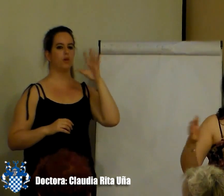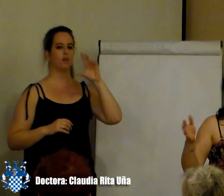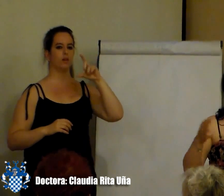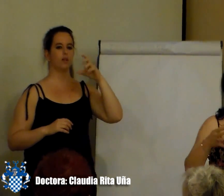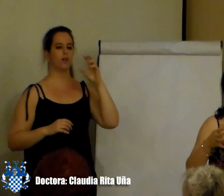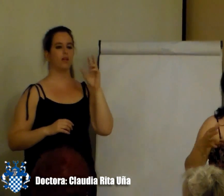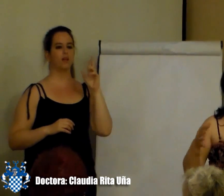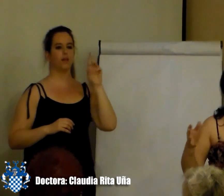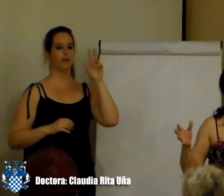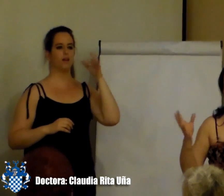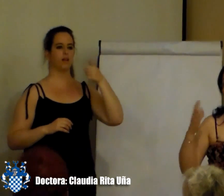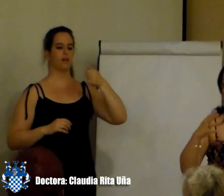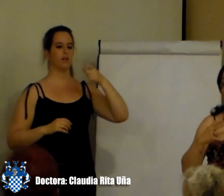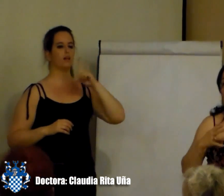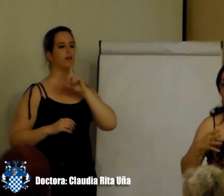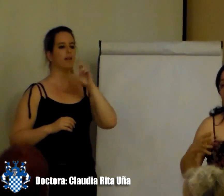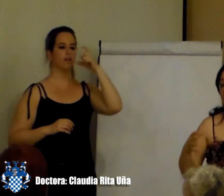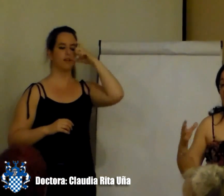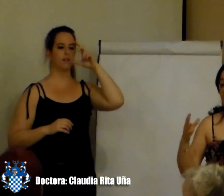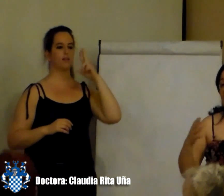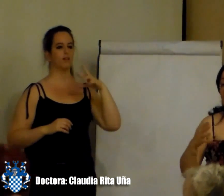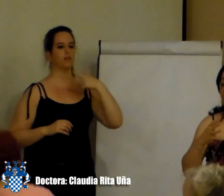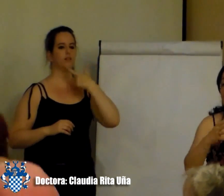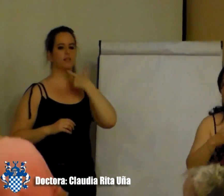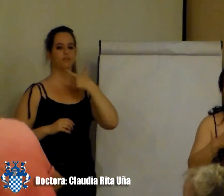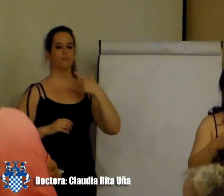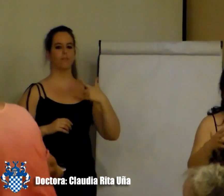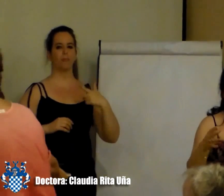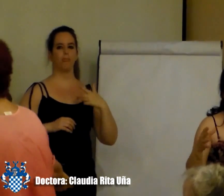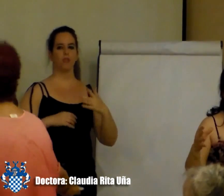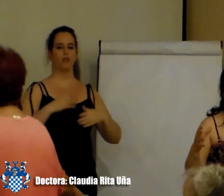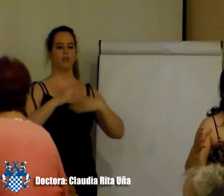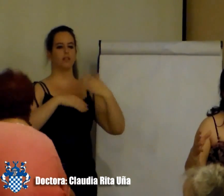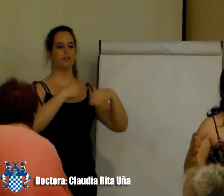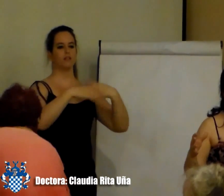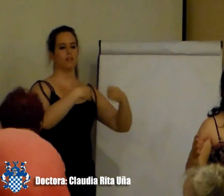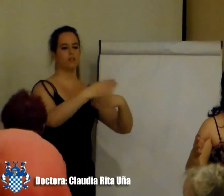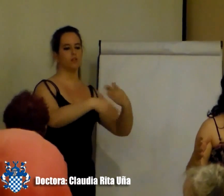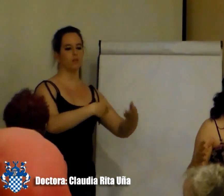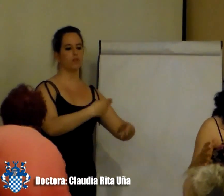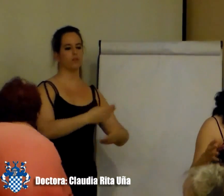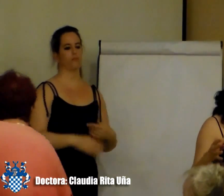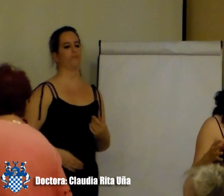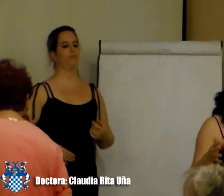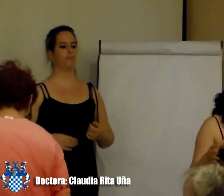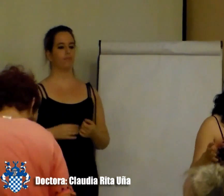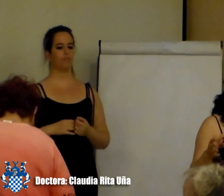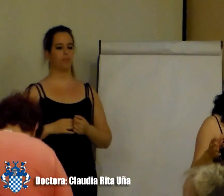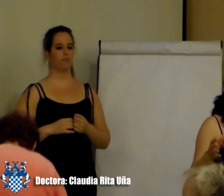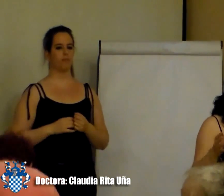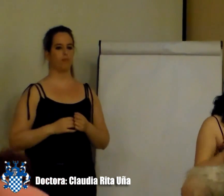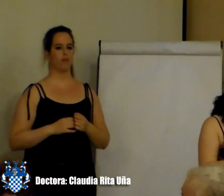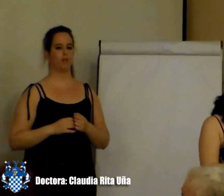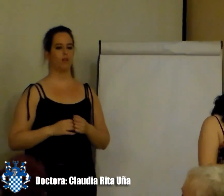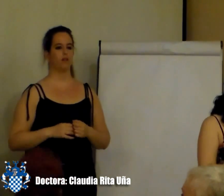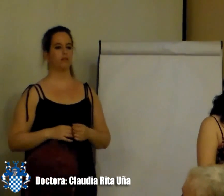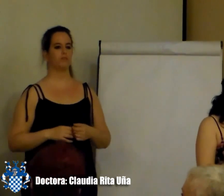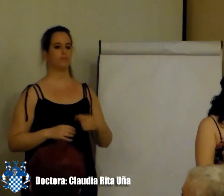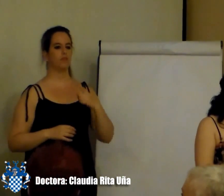tiempos, ocurrieron una serie de sucesos que fueron avanzando en lo que es la fibromialgia.